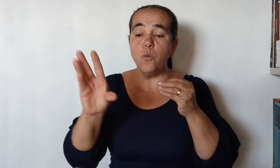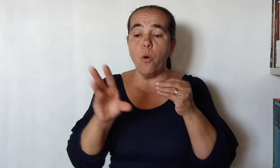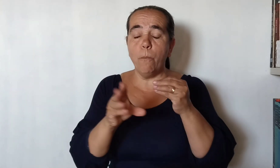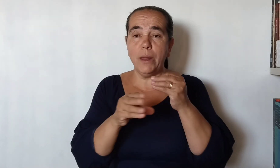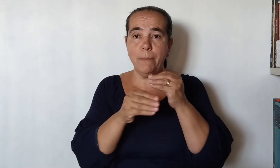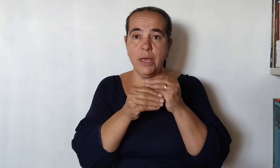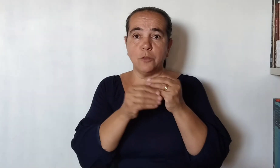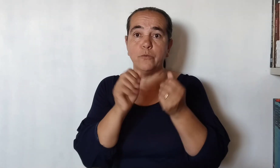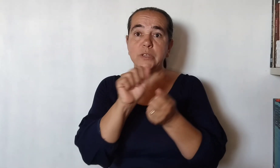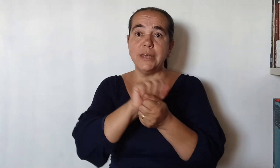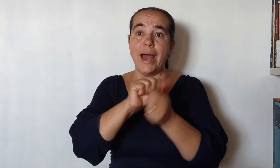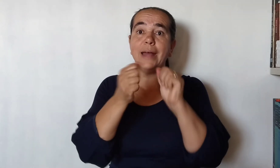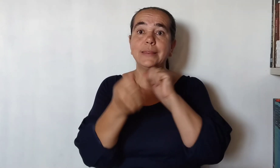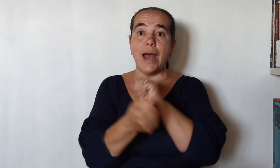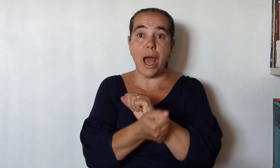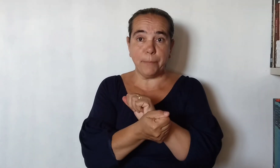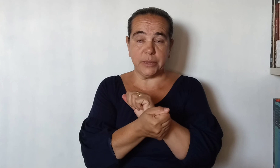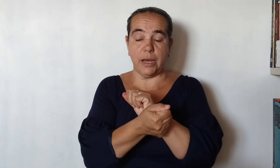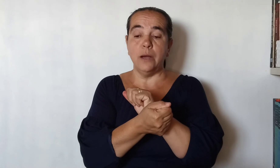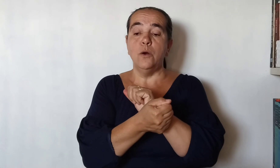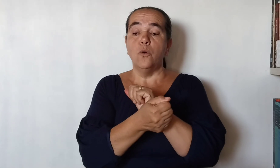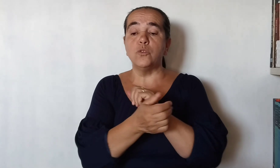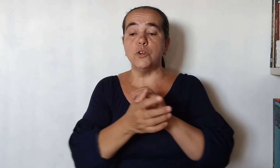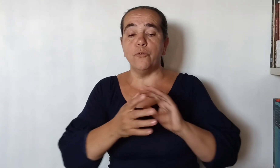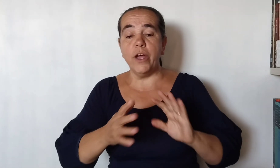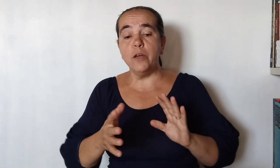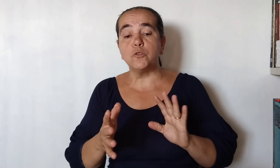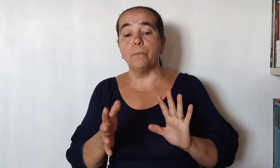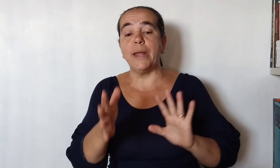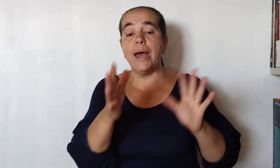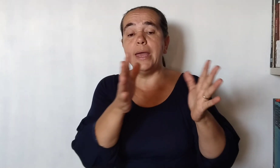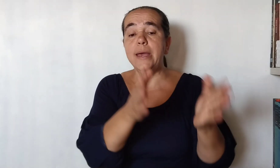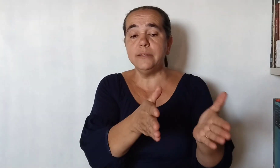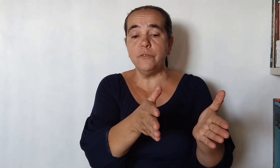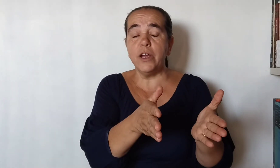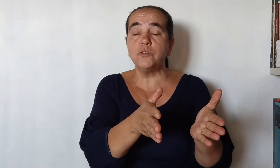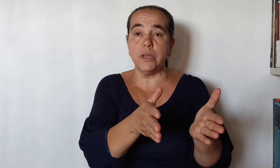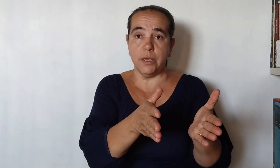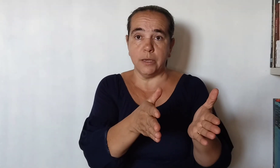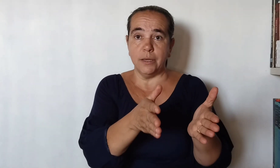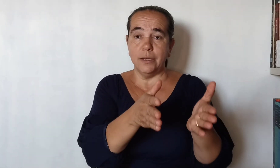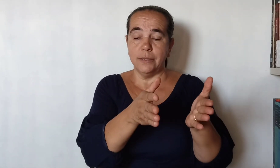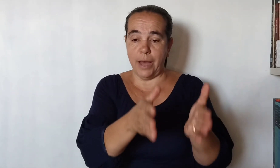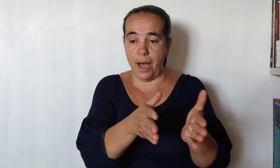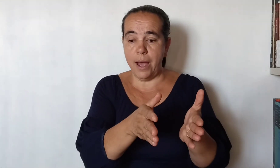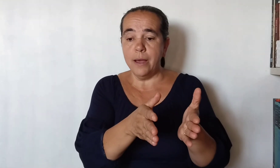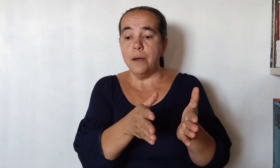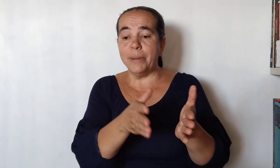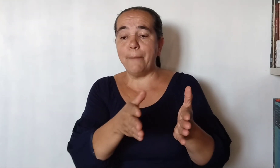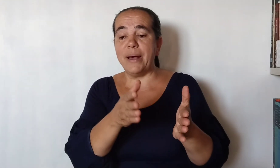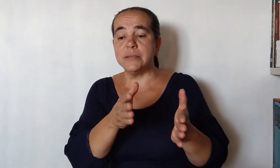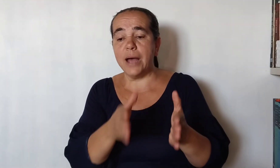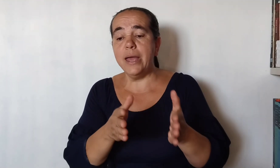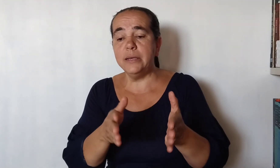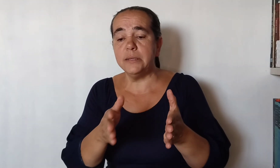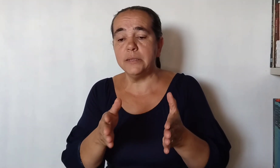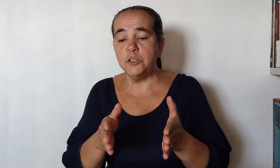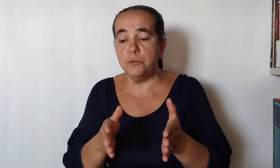um complemento, você adapta o seu verso para esse verso aqui, tá? Para passar esse